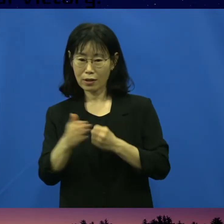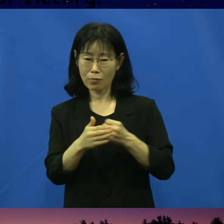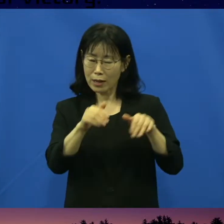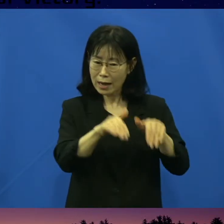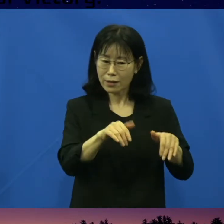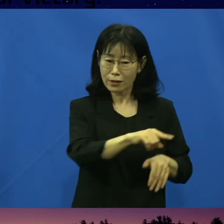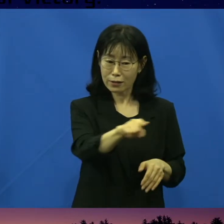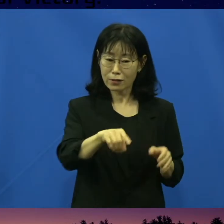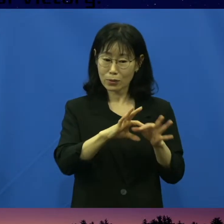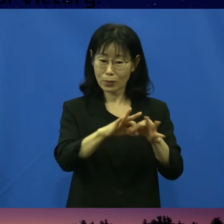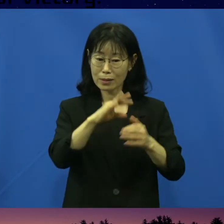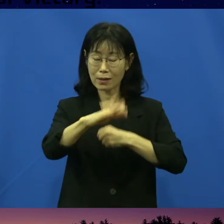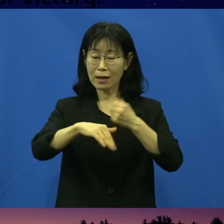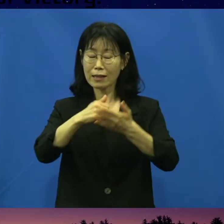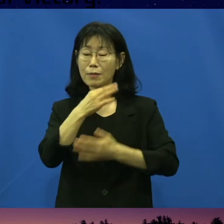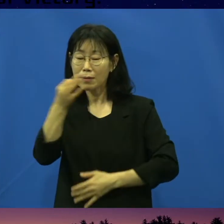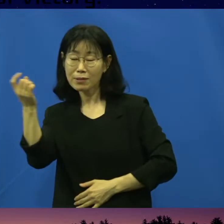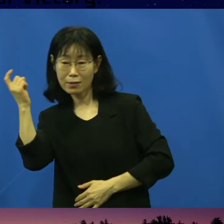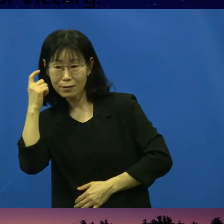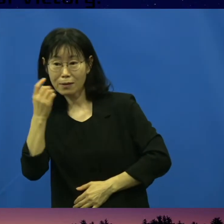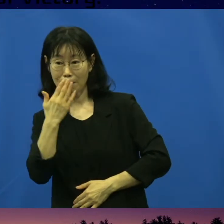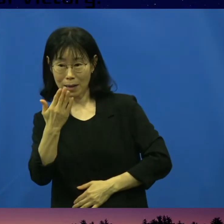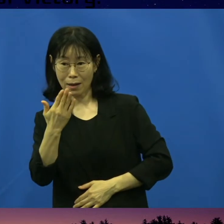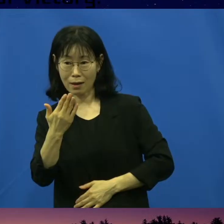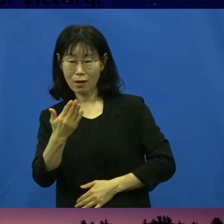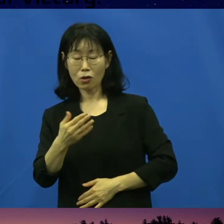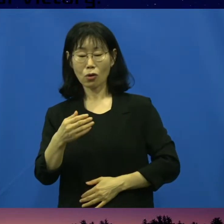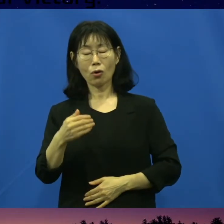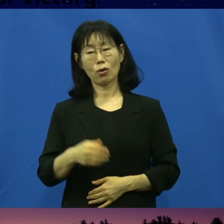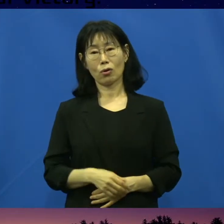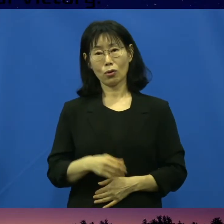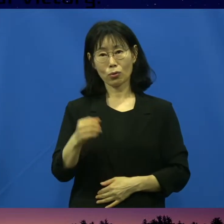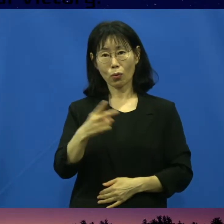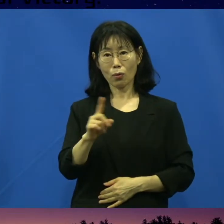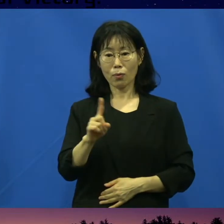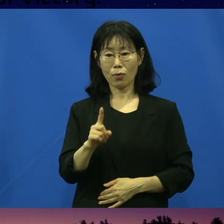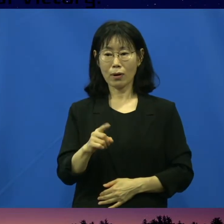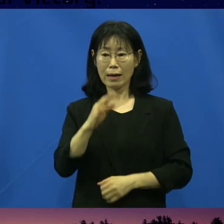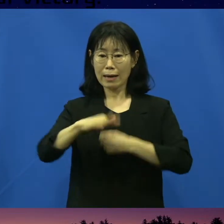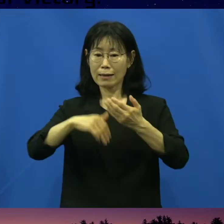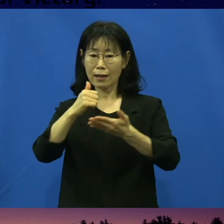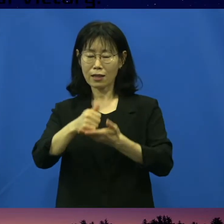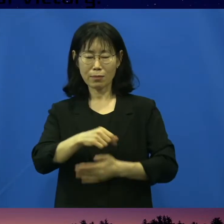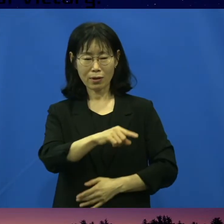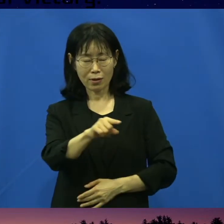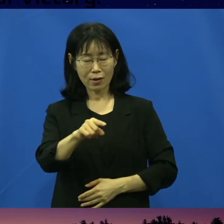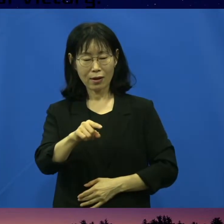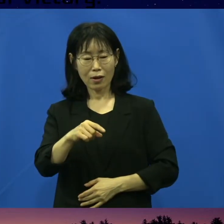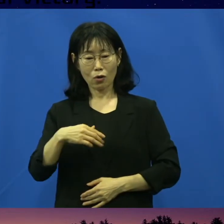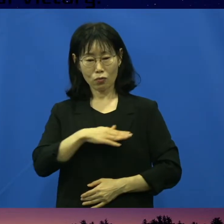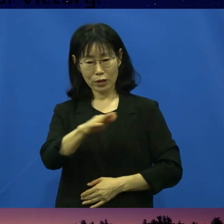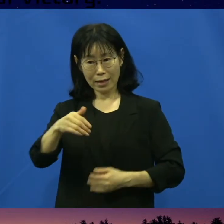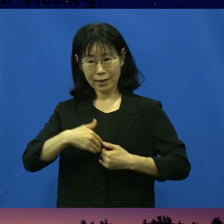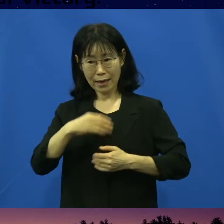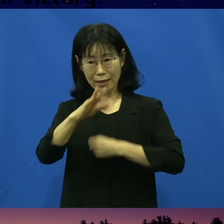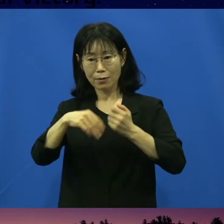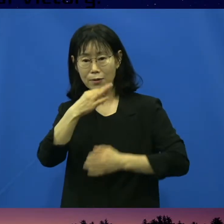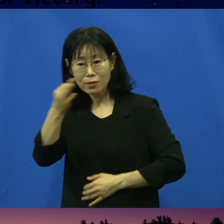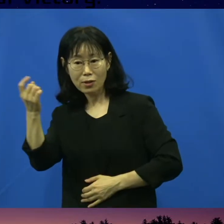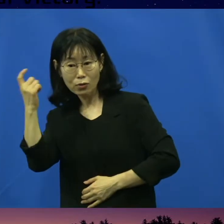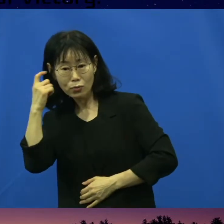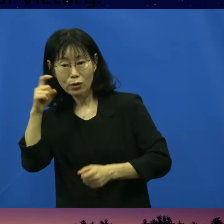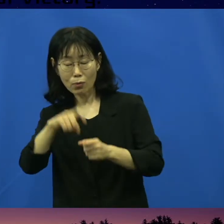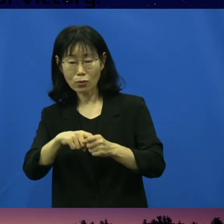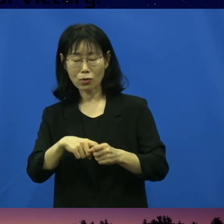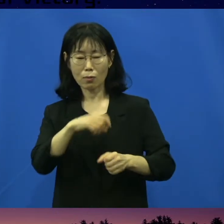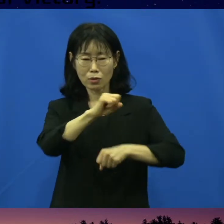지르기도 하시고, 들을 귀가 없을 때는 하나님의 다양한 방식으로 말씀하세요. 미련한 자들이 많으니까 하나님의 말씀을